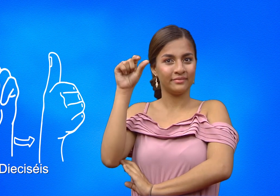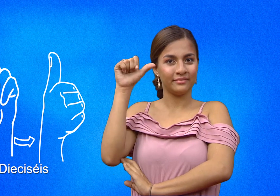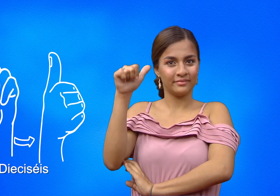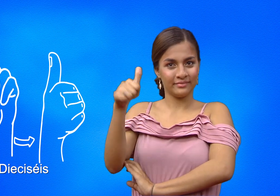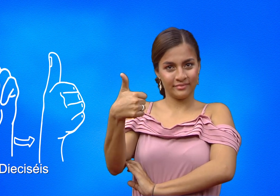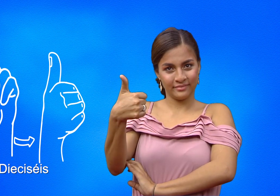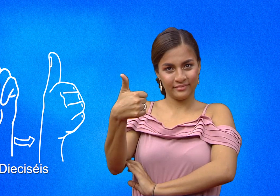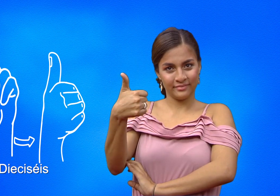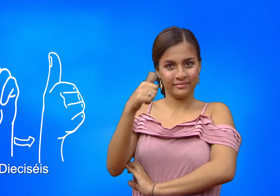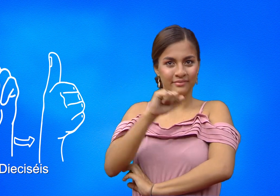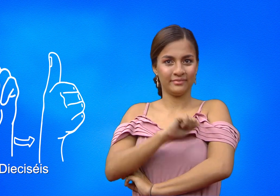16